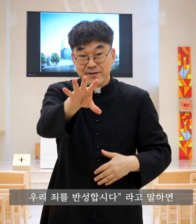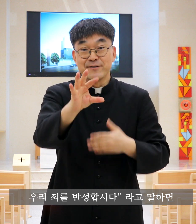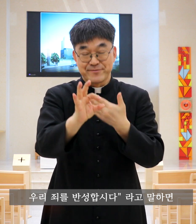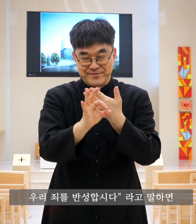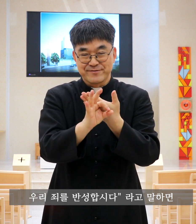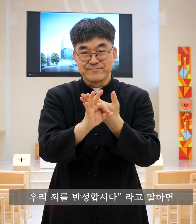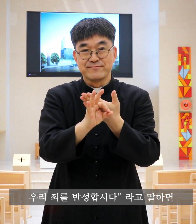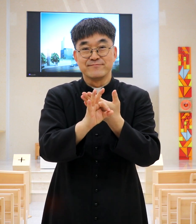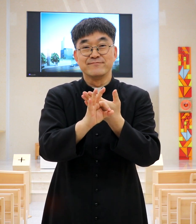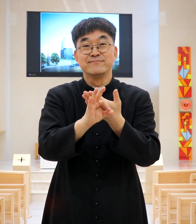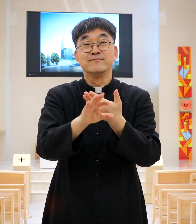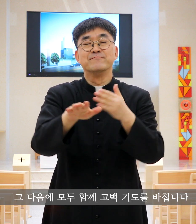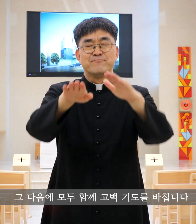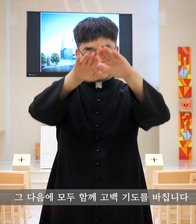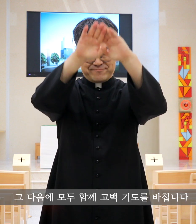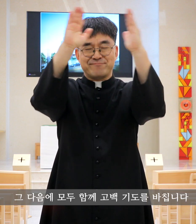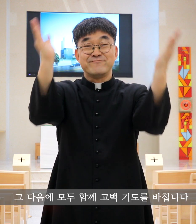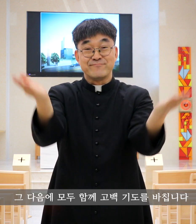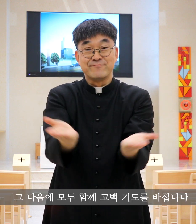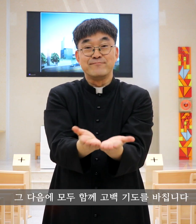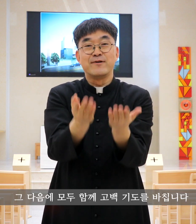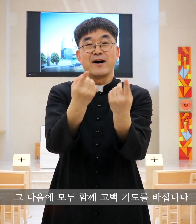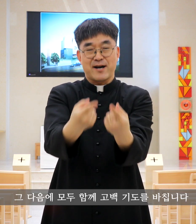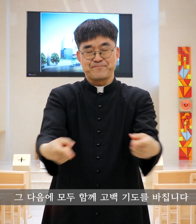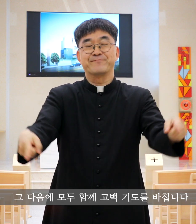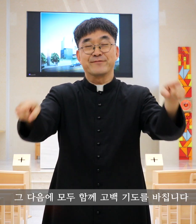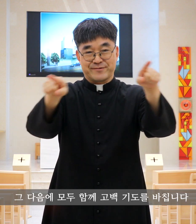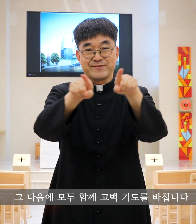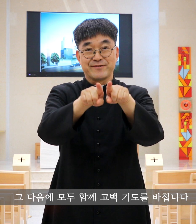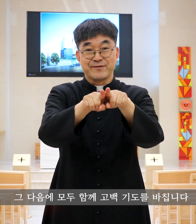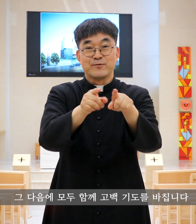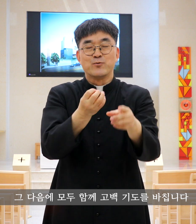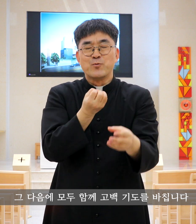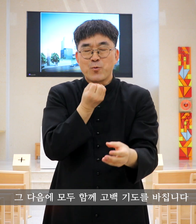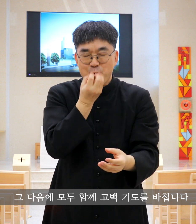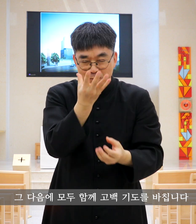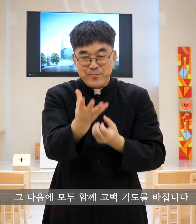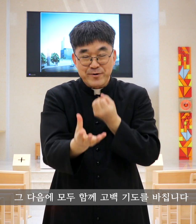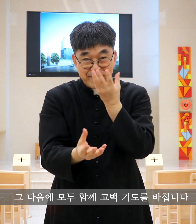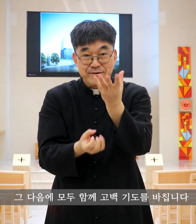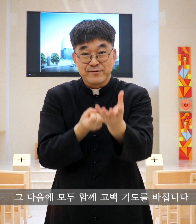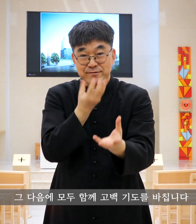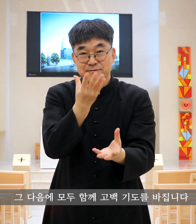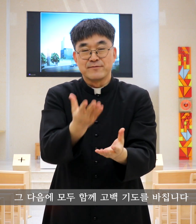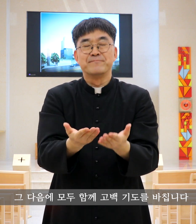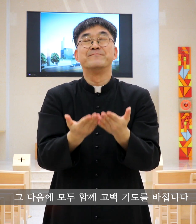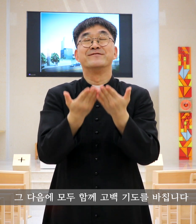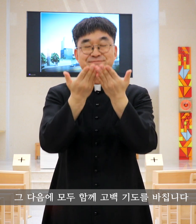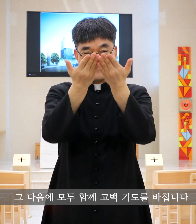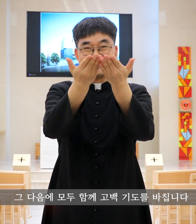그 다음에 모두 함께 고백기도를 바칩니다.